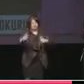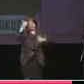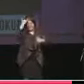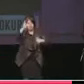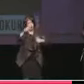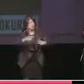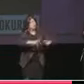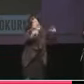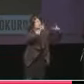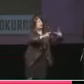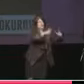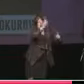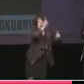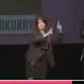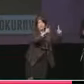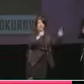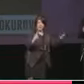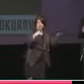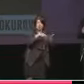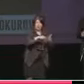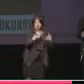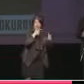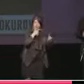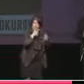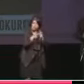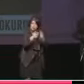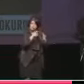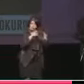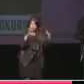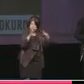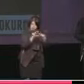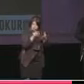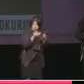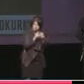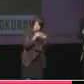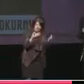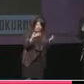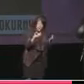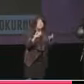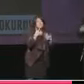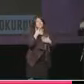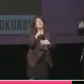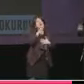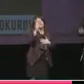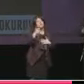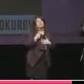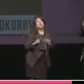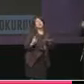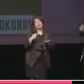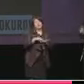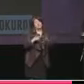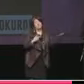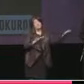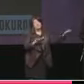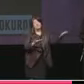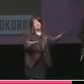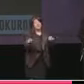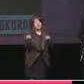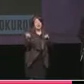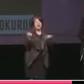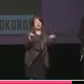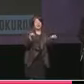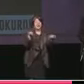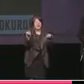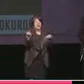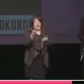ci sarà i registi abbiamo invitato due grandi registi quest'anno al Salone allora uno è veramente un regista leggendario del